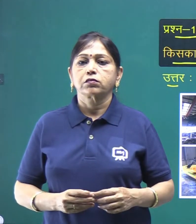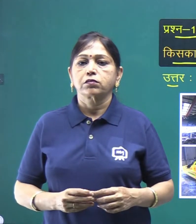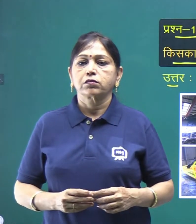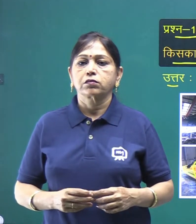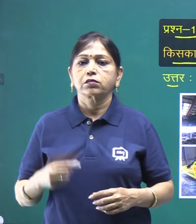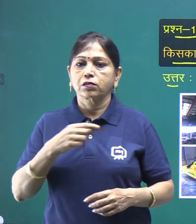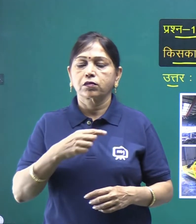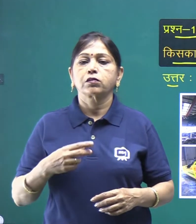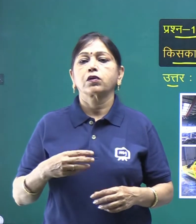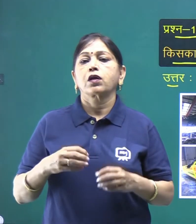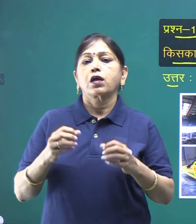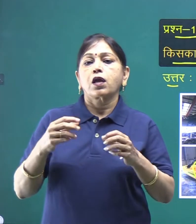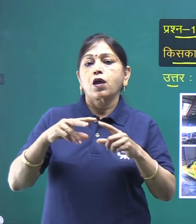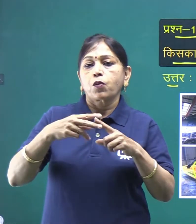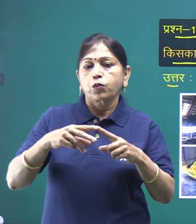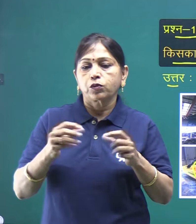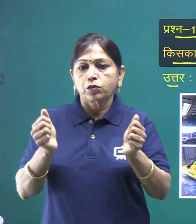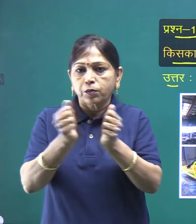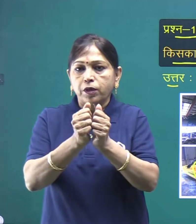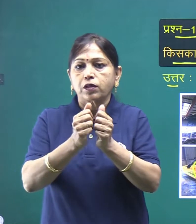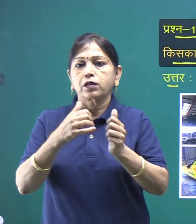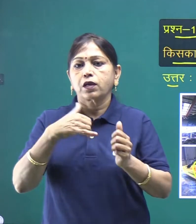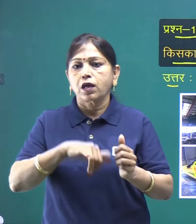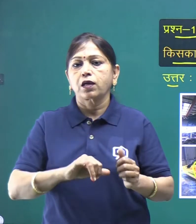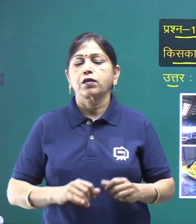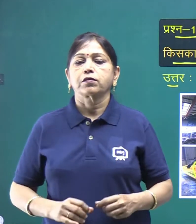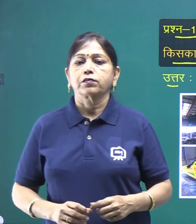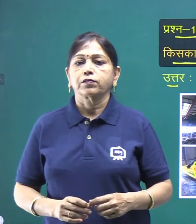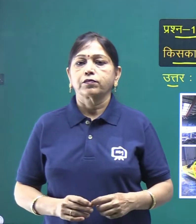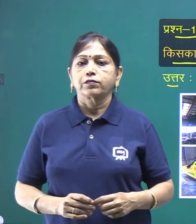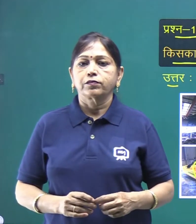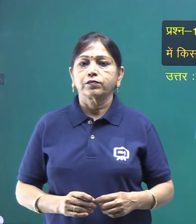ये विद्युत चुंबक है।